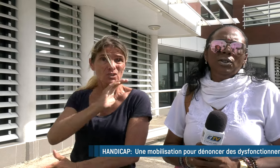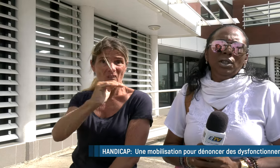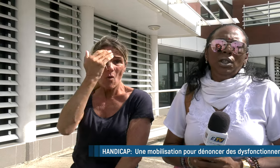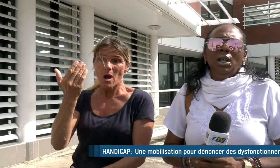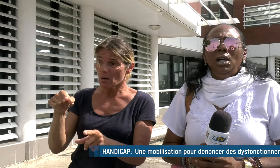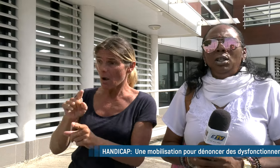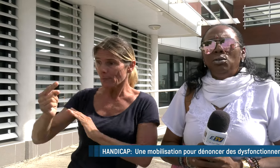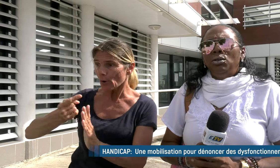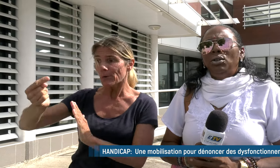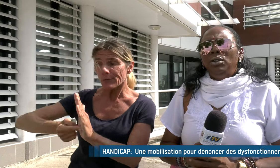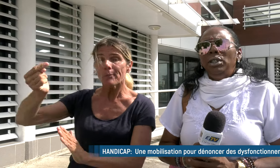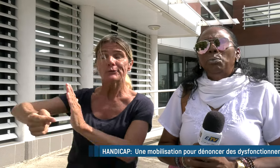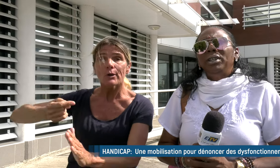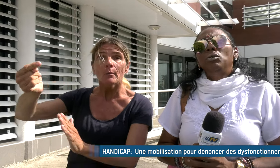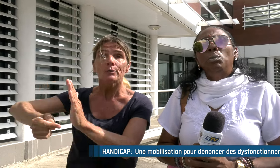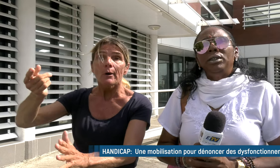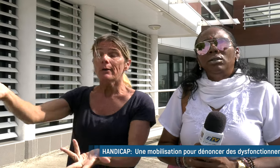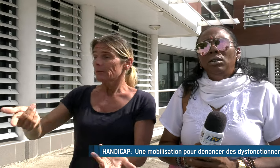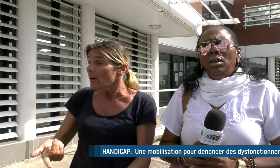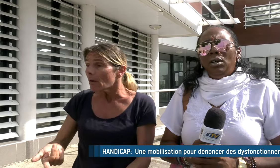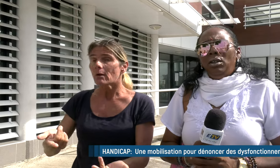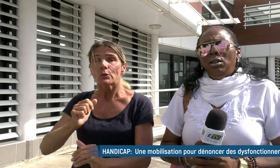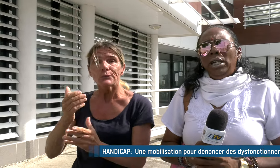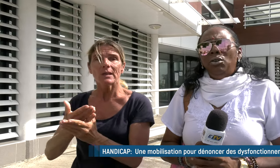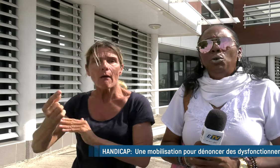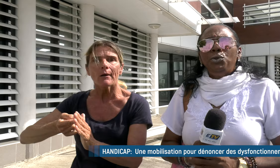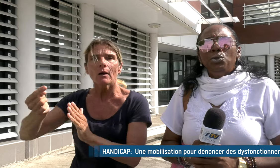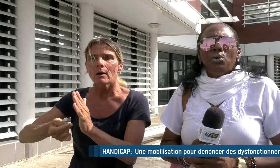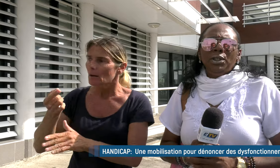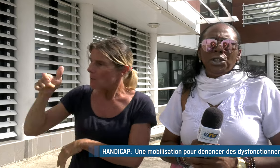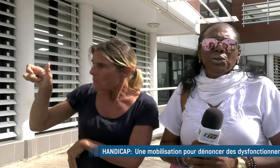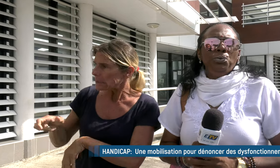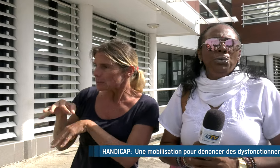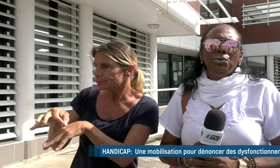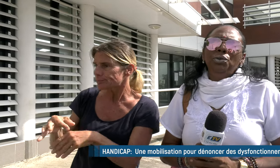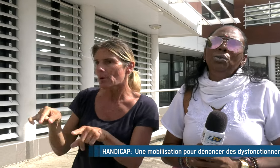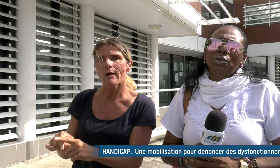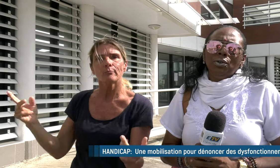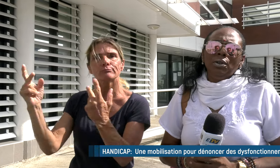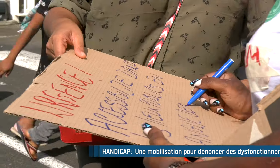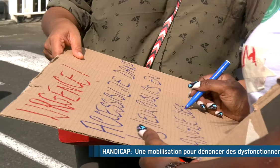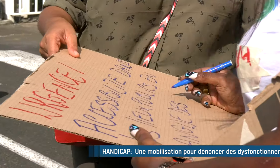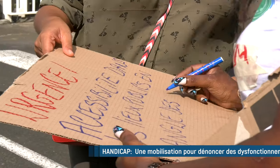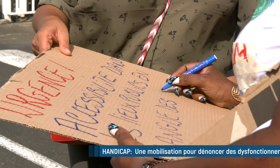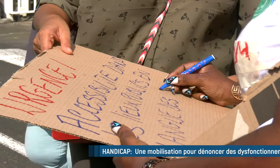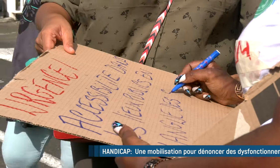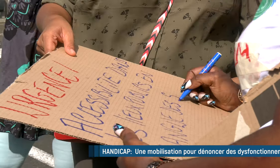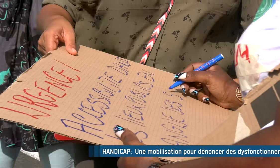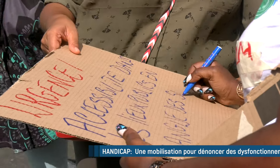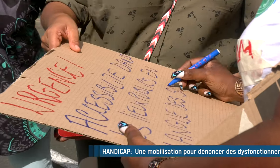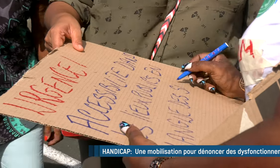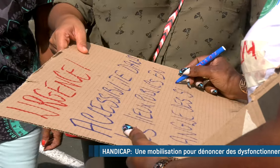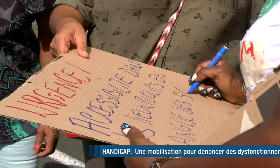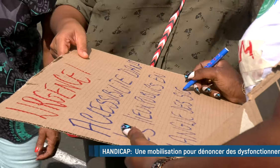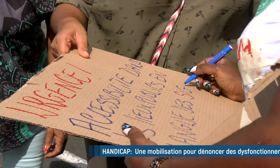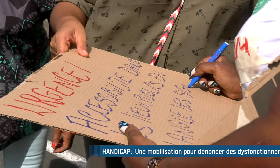renouveler ce dossier. Donc, n'ayant pas d'accompagnant, elle est en rupture de droit déjà depuis plus de 2 ans. 15 ans après la loi de